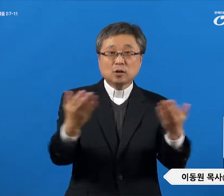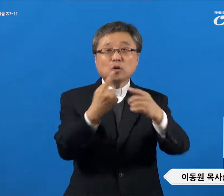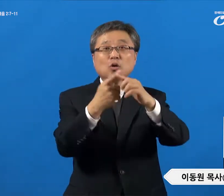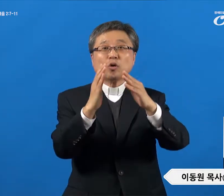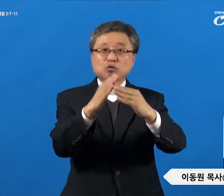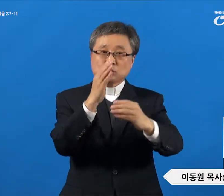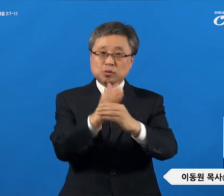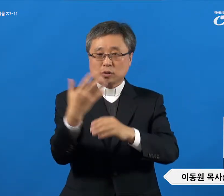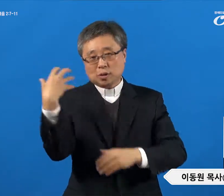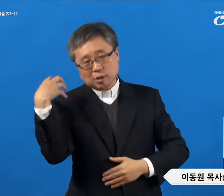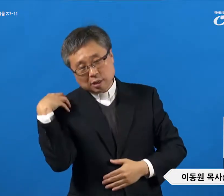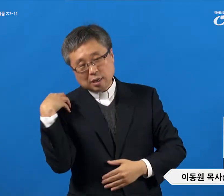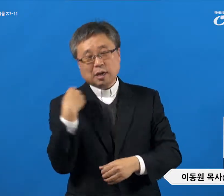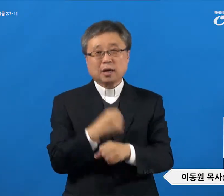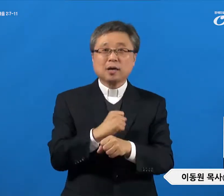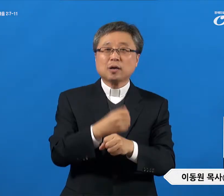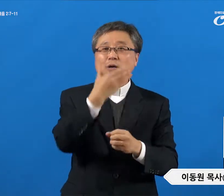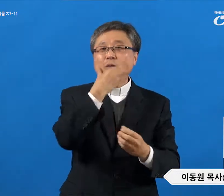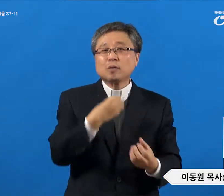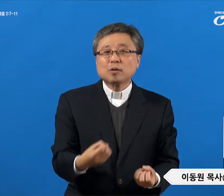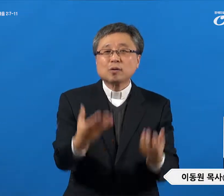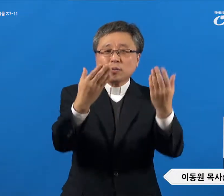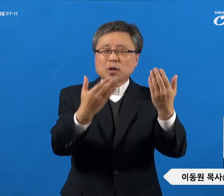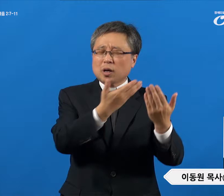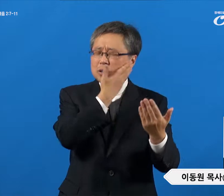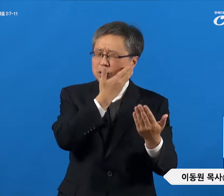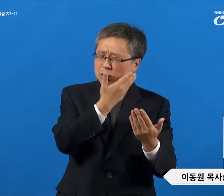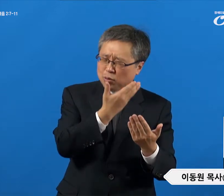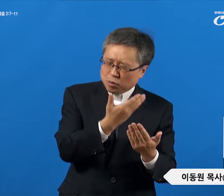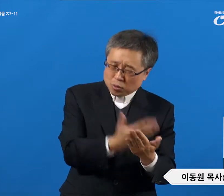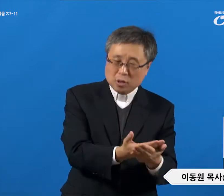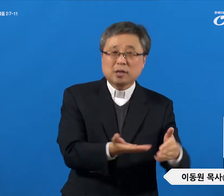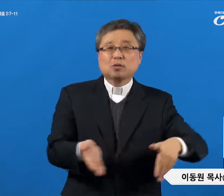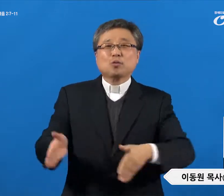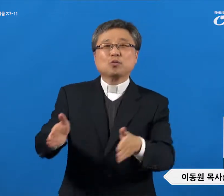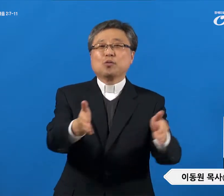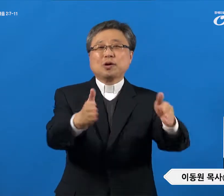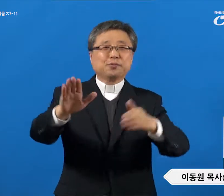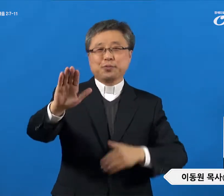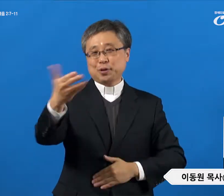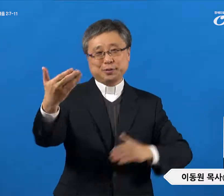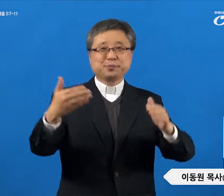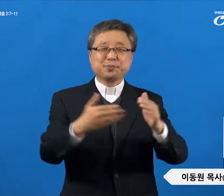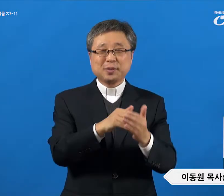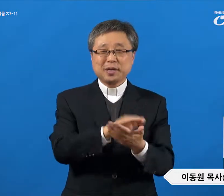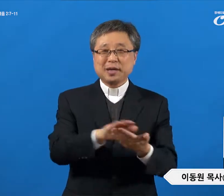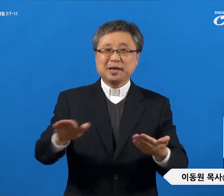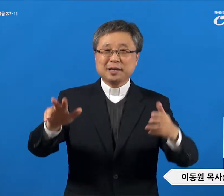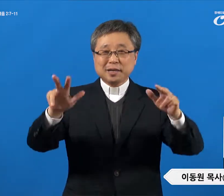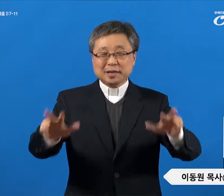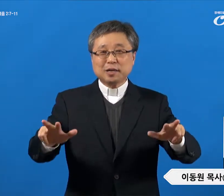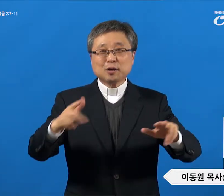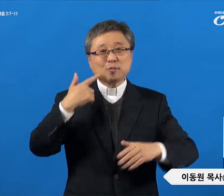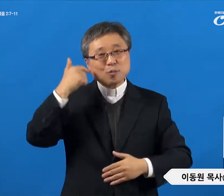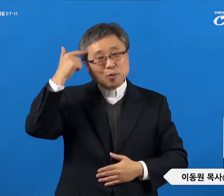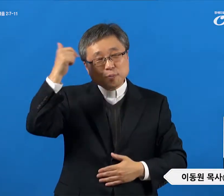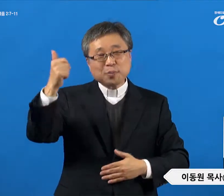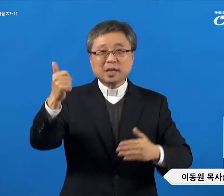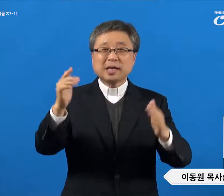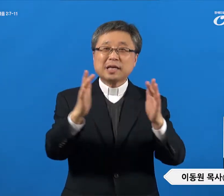감당합니다. 축복의 핵심이 되었어요. 축복의 통로가 된 것입니다. 자, 목사님이 인터뷰를 하는데 이